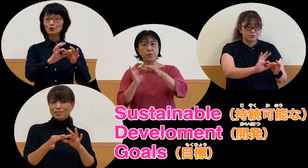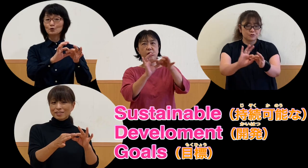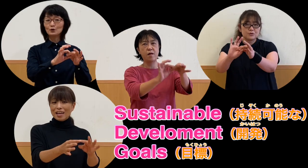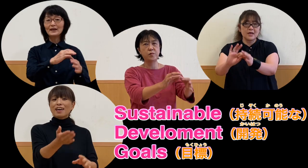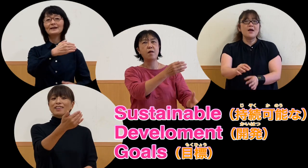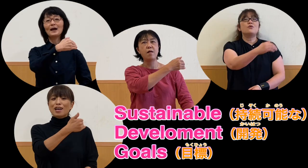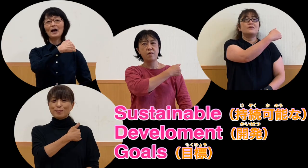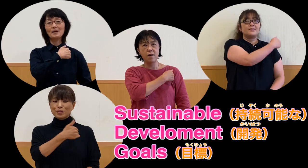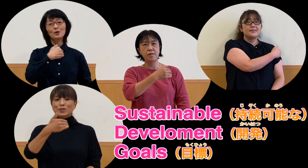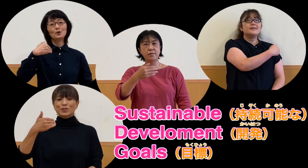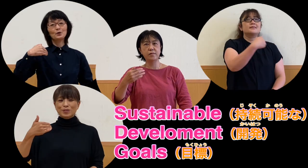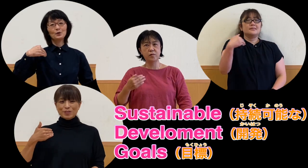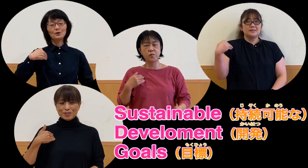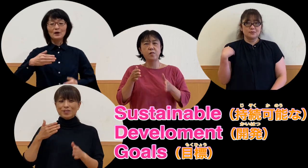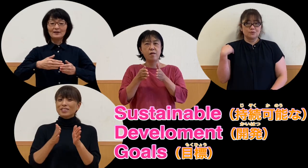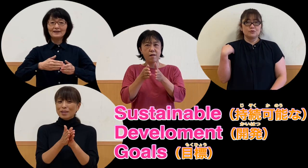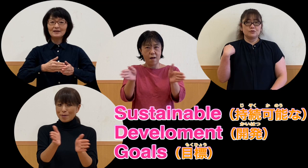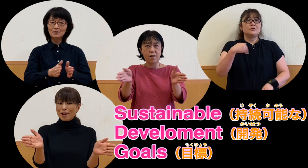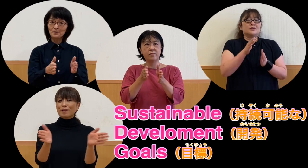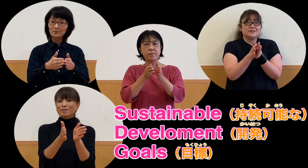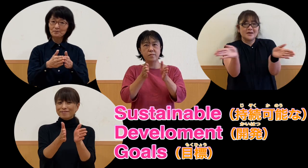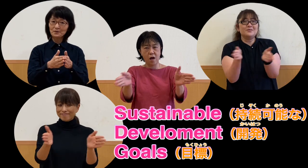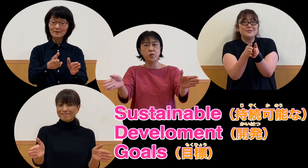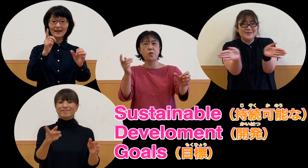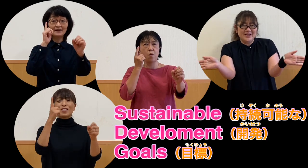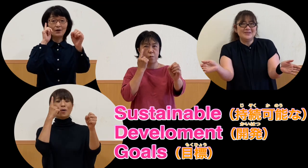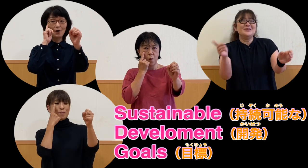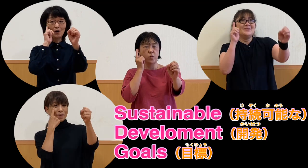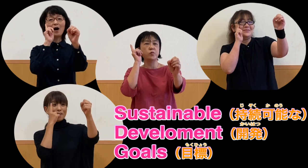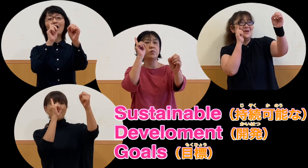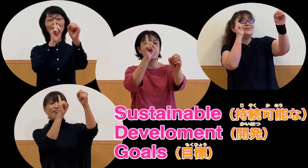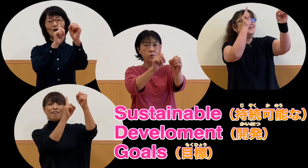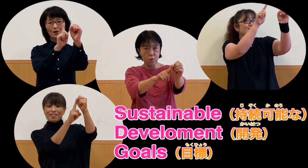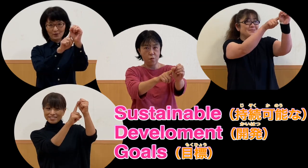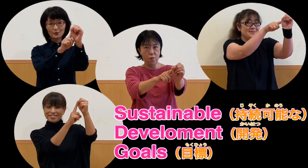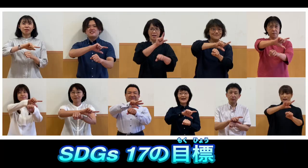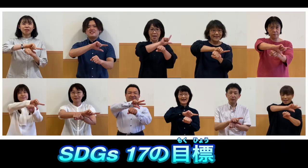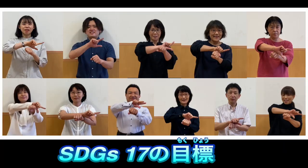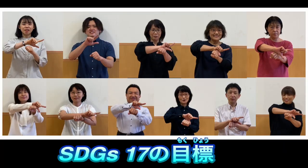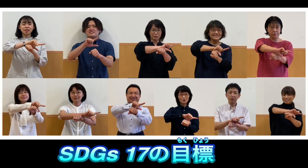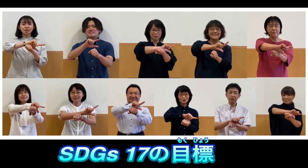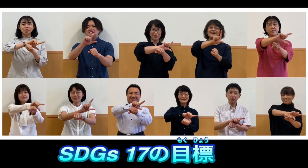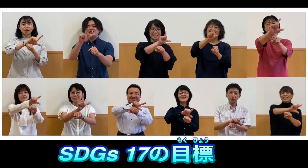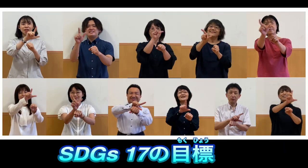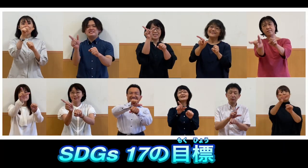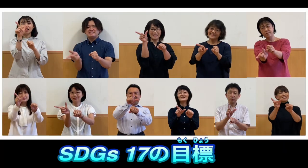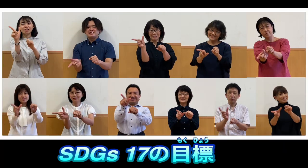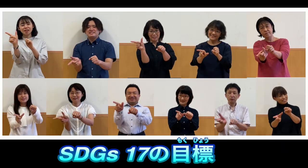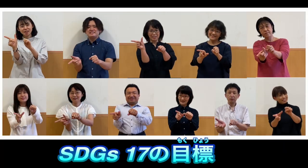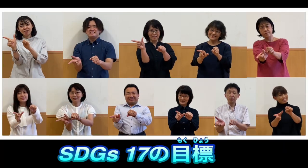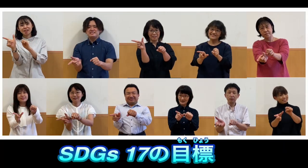サステイナブルディベロップメントゴールズ